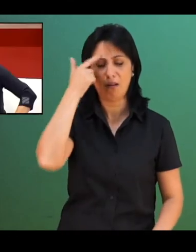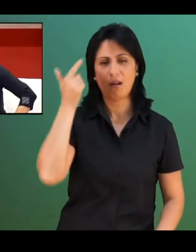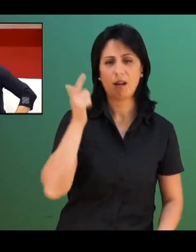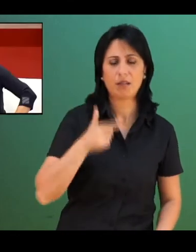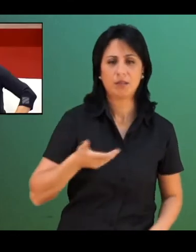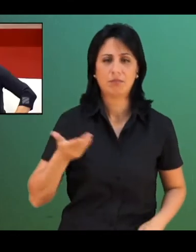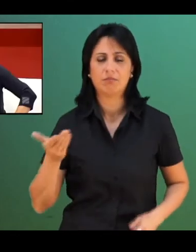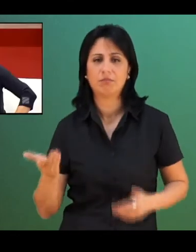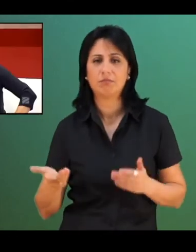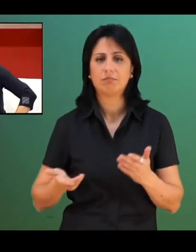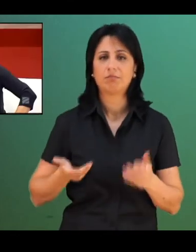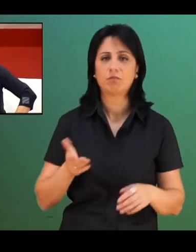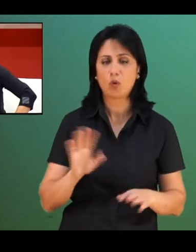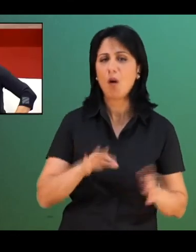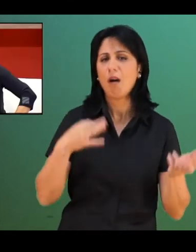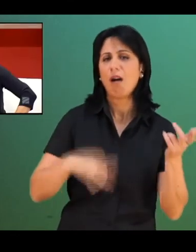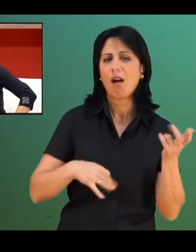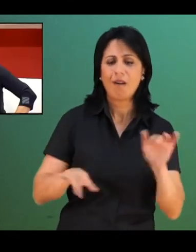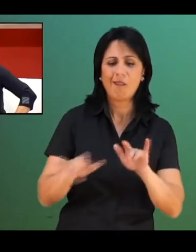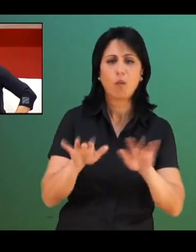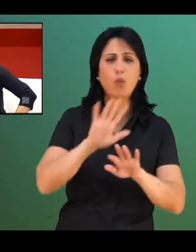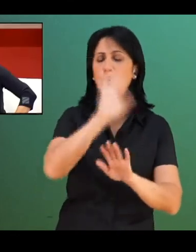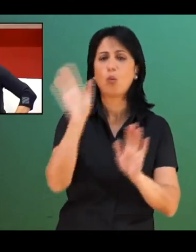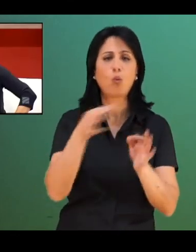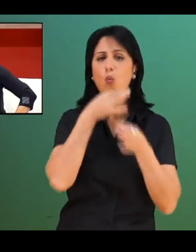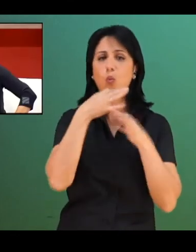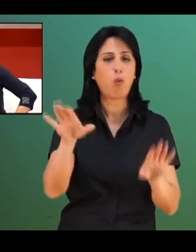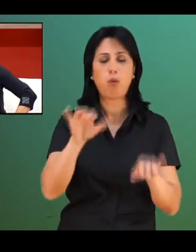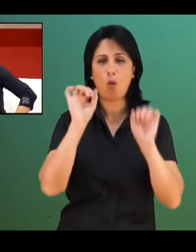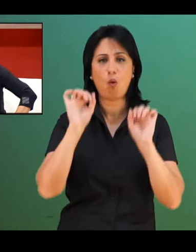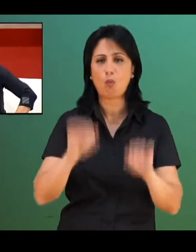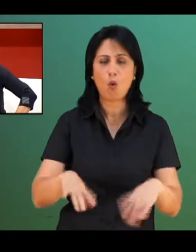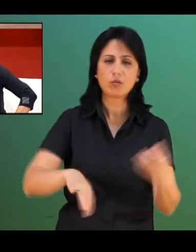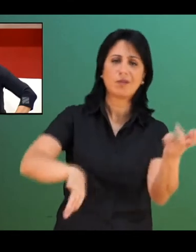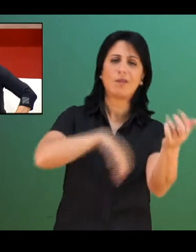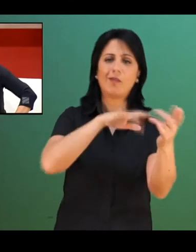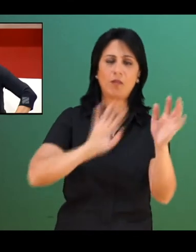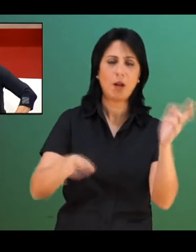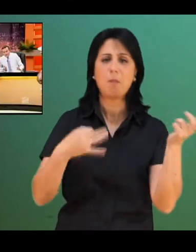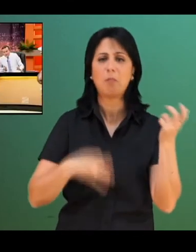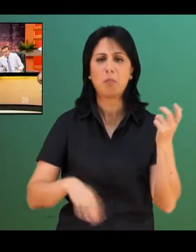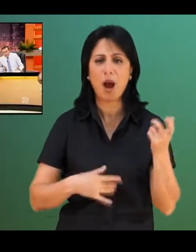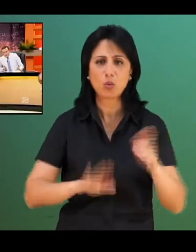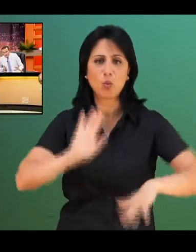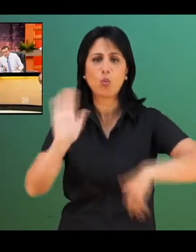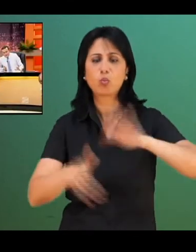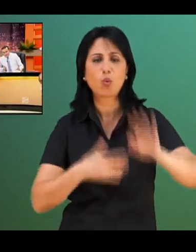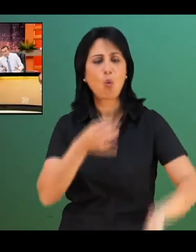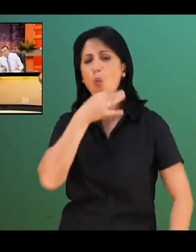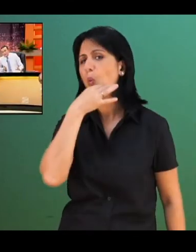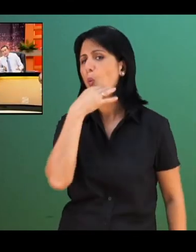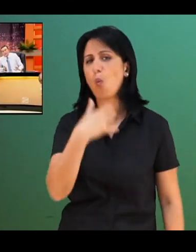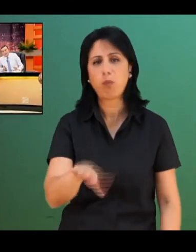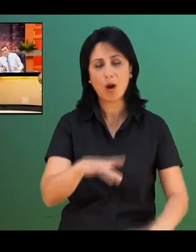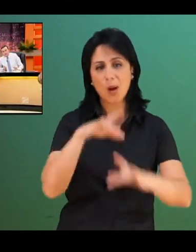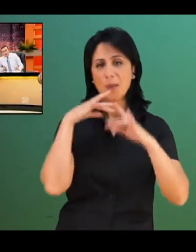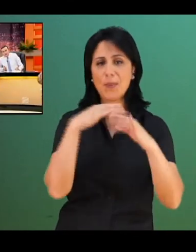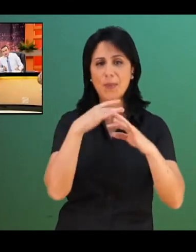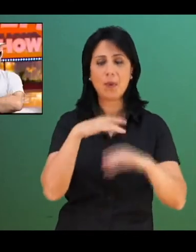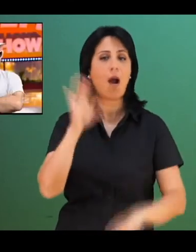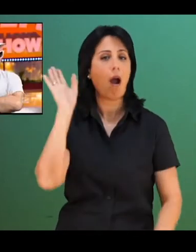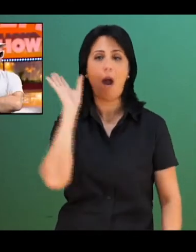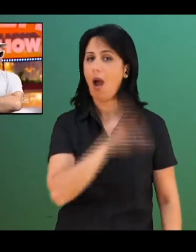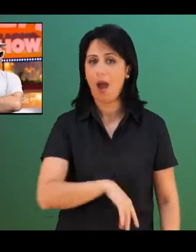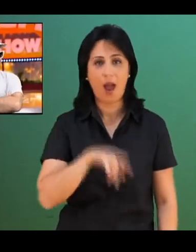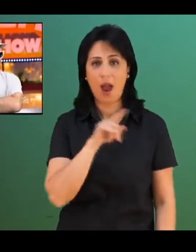გიტარაზე გინდა, ვიოლინოზე, ფანდურზე, დოლზე. თავი ჩასაბერ ინსტრუმენტებზე ყველაზე უკრავს. მოკლედ, რაც თვითონ მასზე იყო დამოკიდებული, ყველაფერი